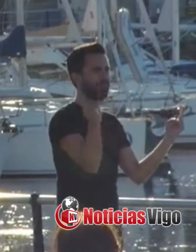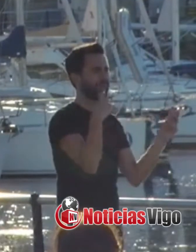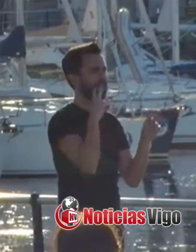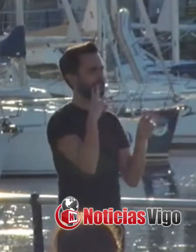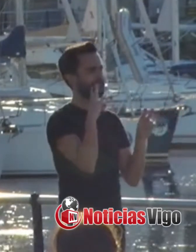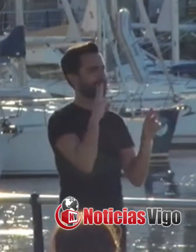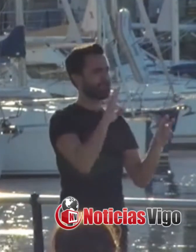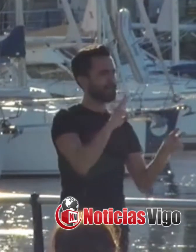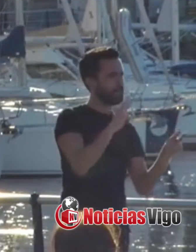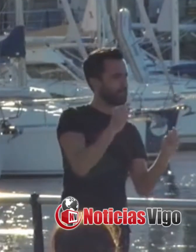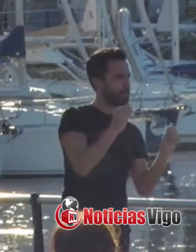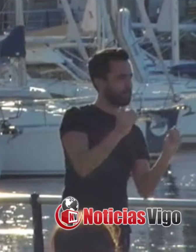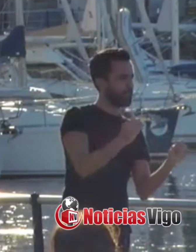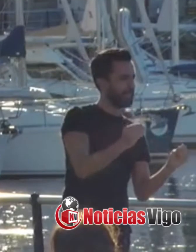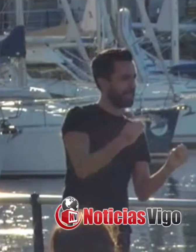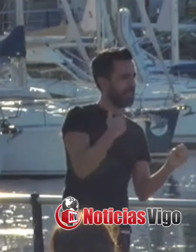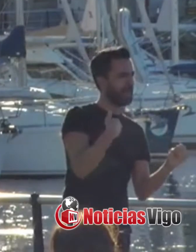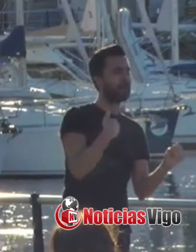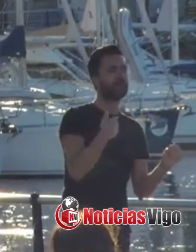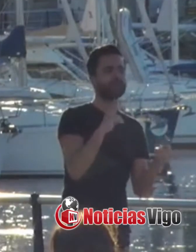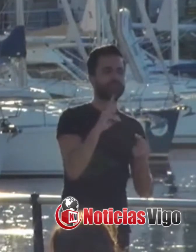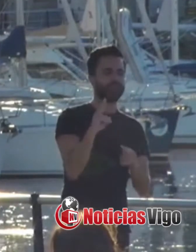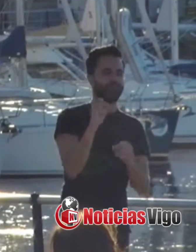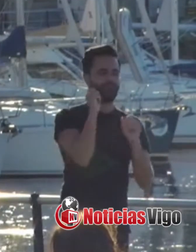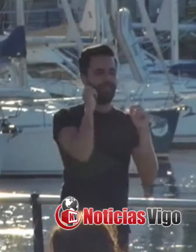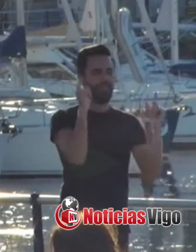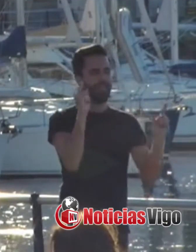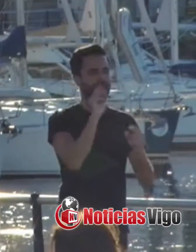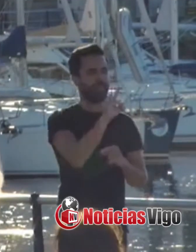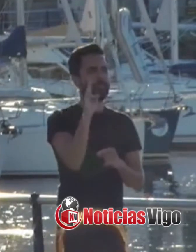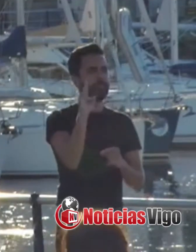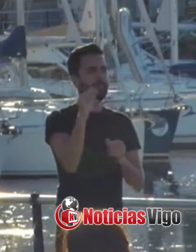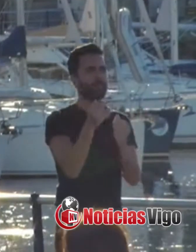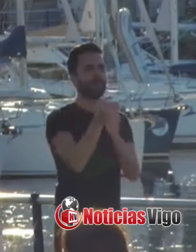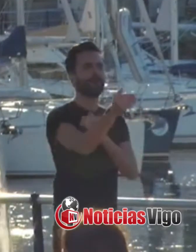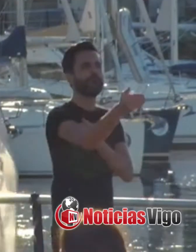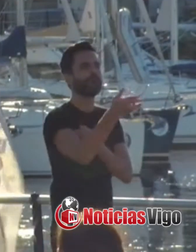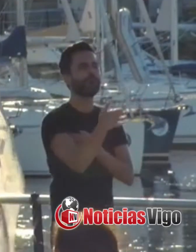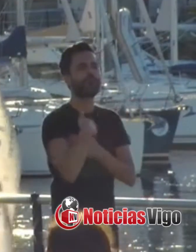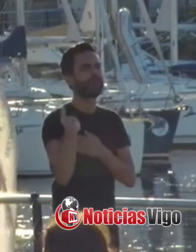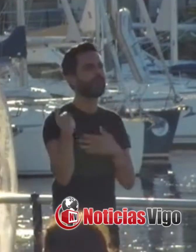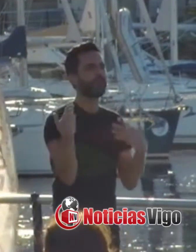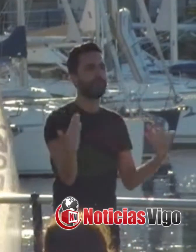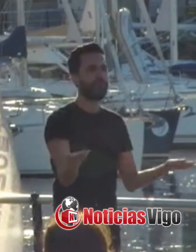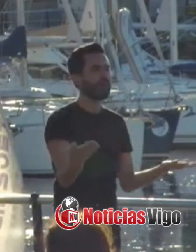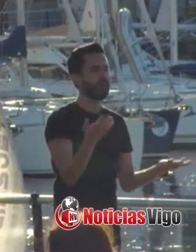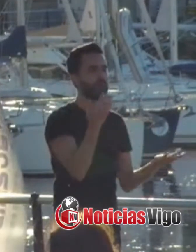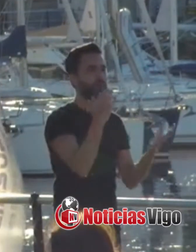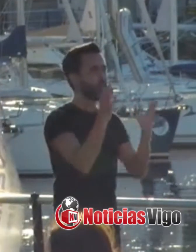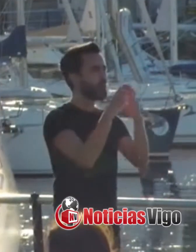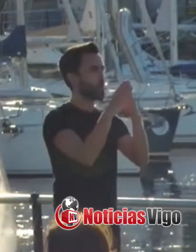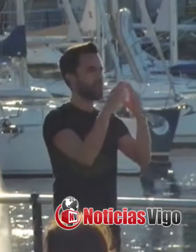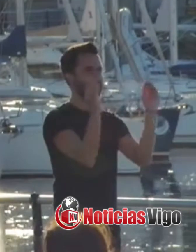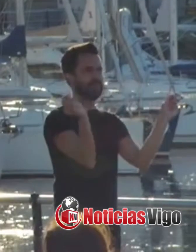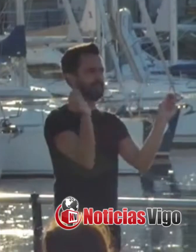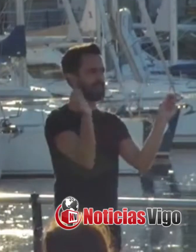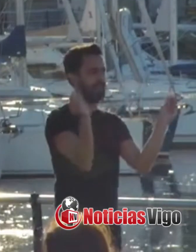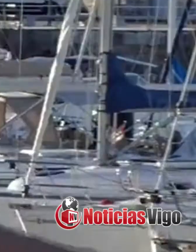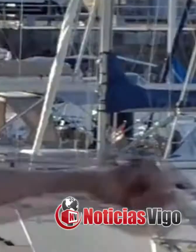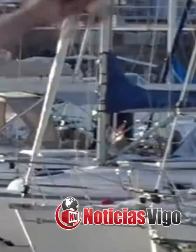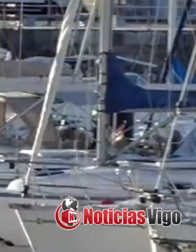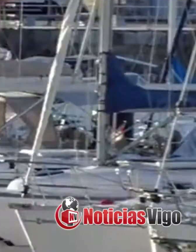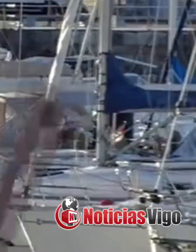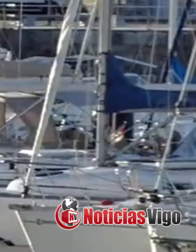é o futuro que quere deseñar o Partido Popular. Vímolo, por exemplo, nas universidades.